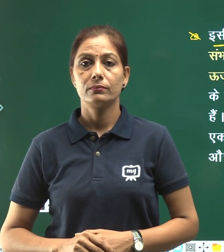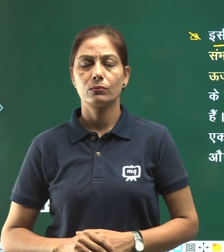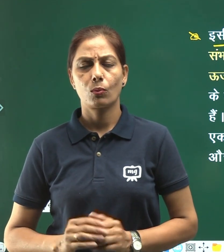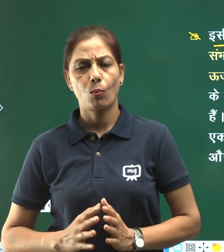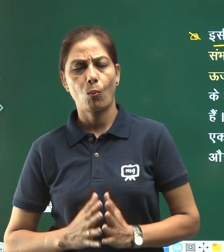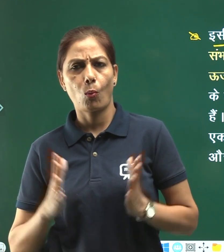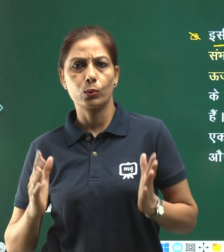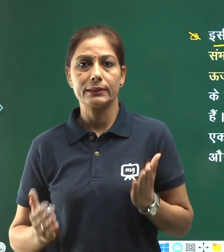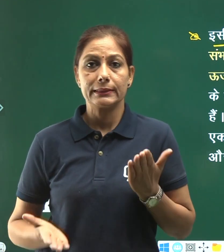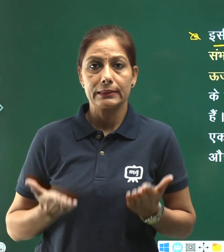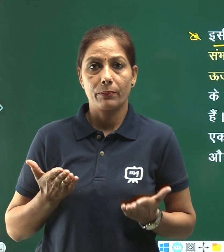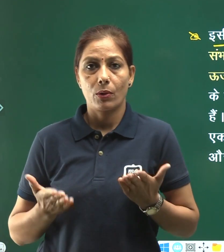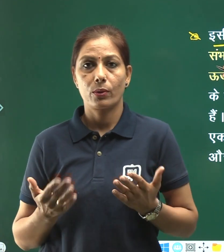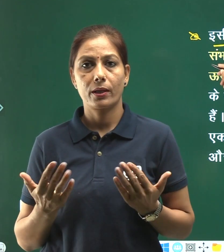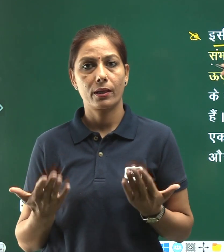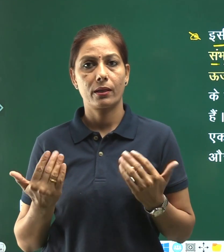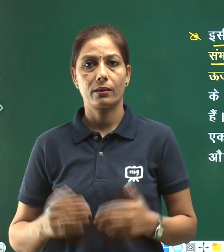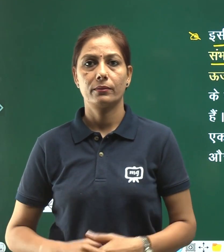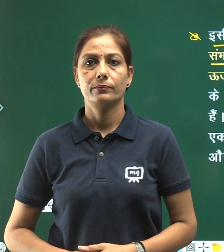असीम संभावनाएं हैं।